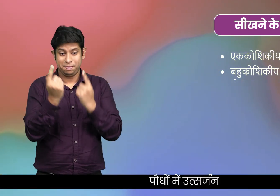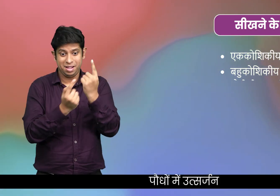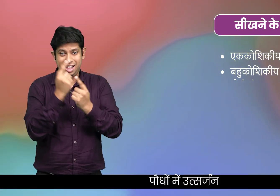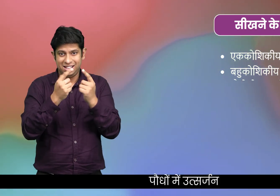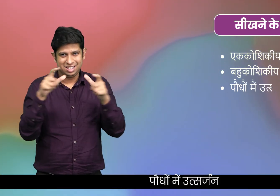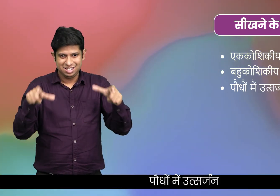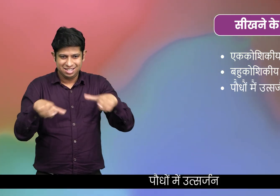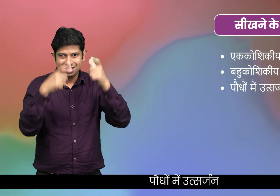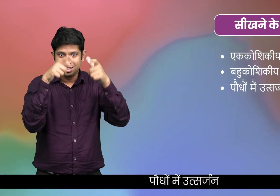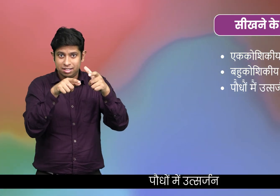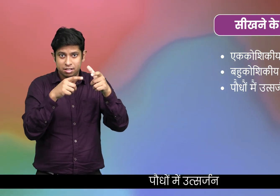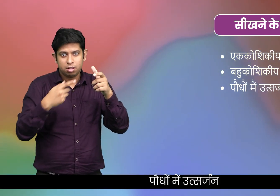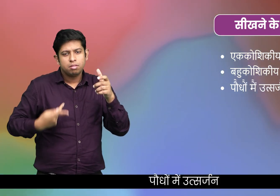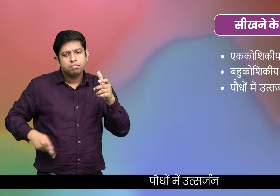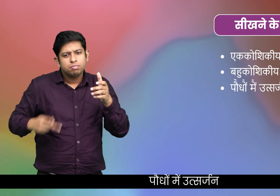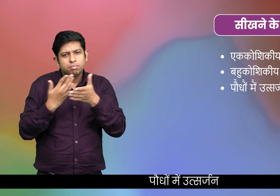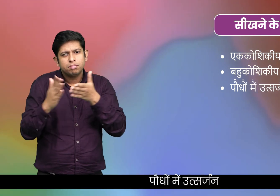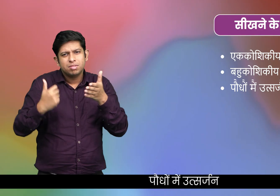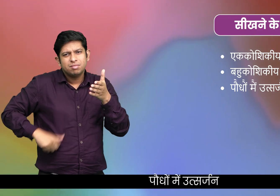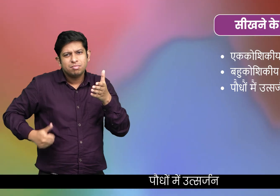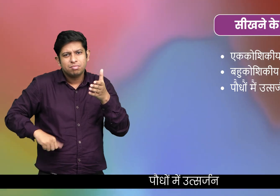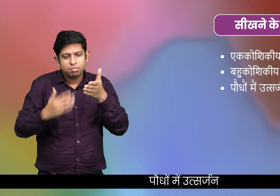पौधों में उत्सर्जन,